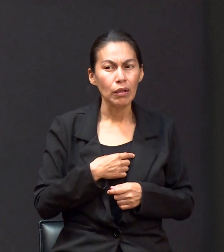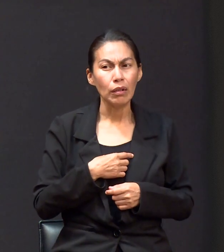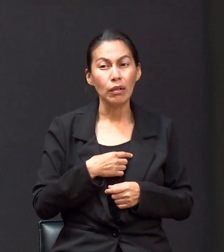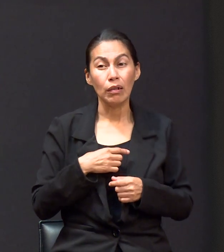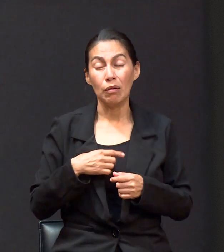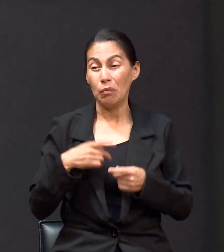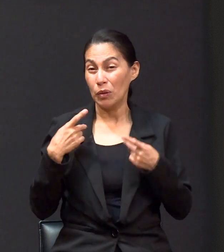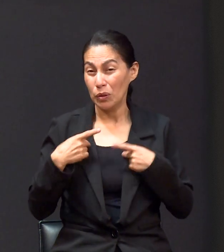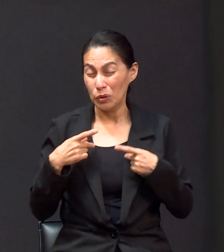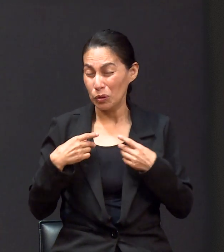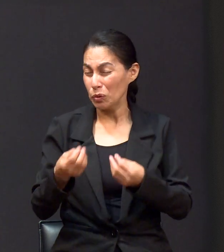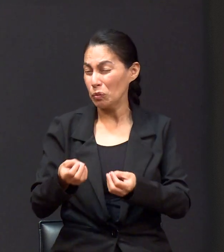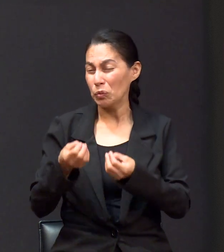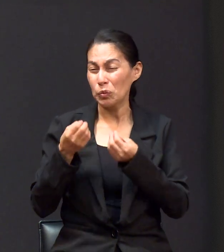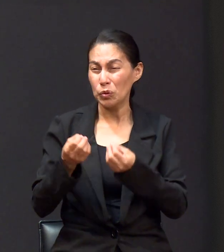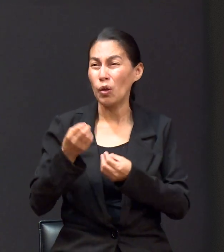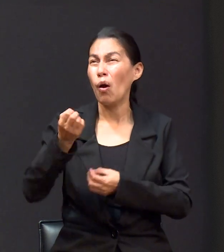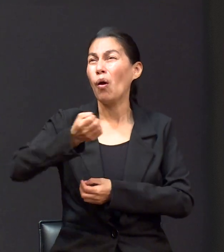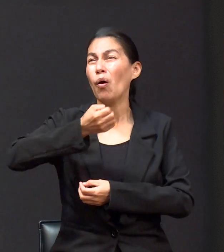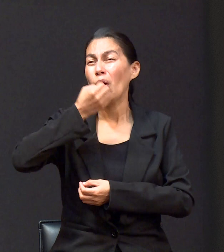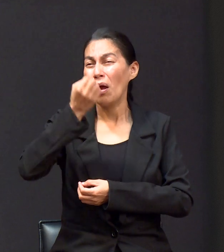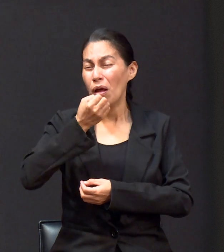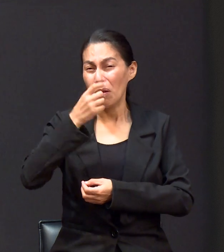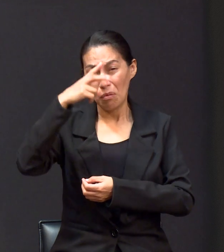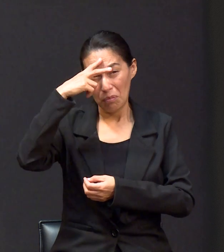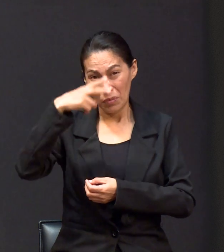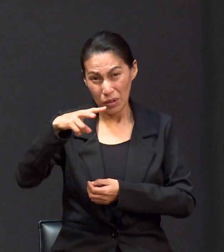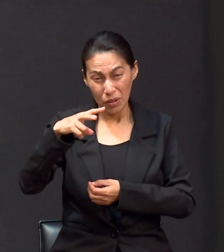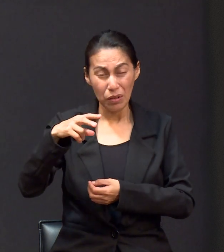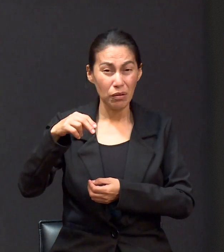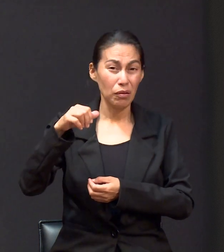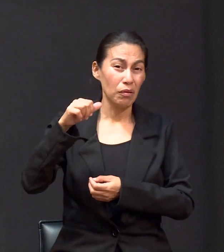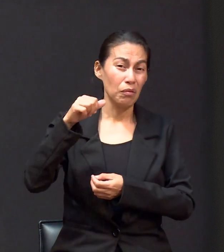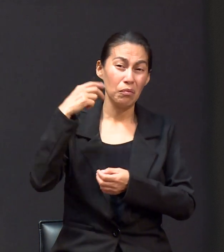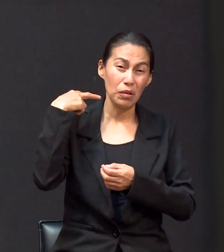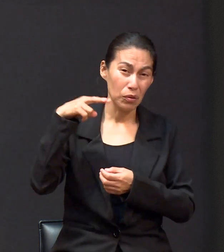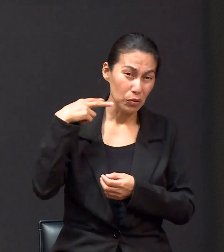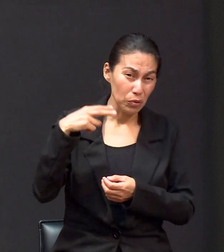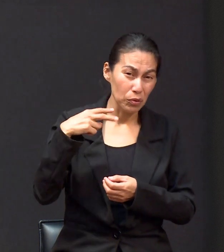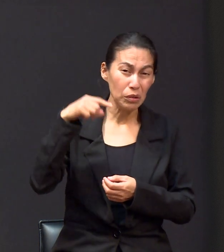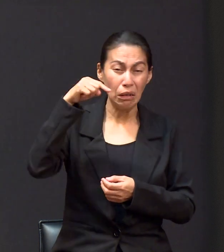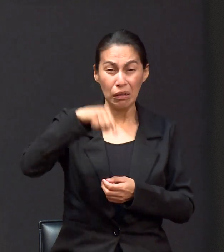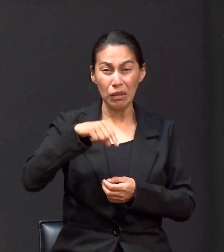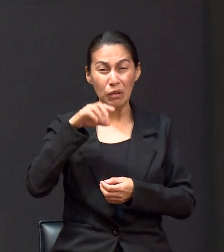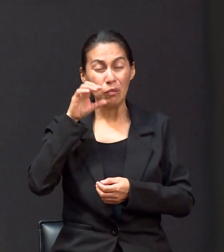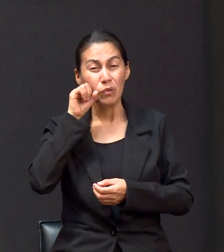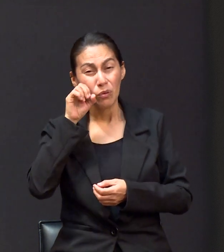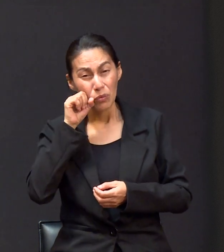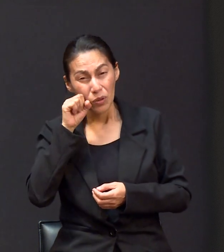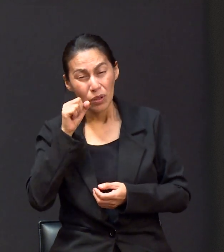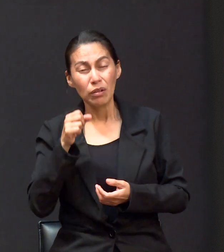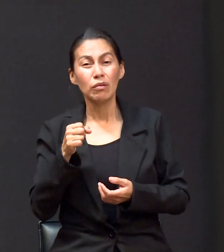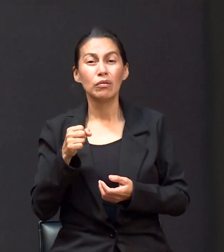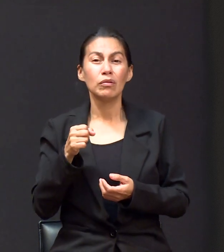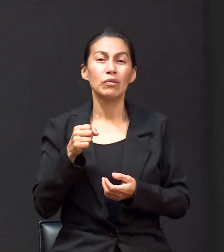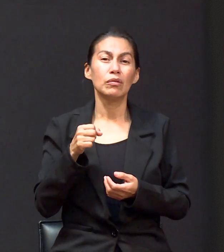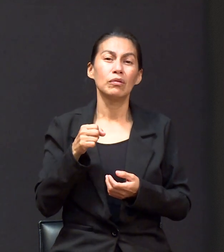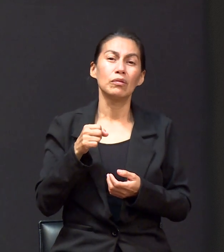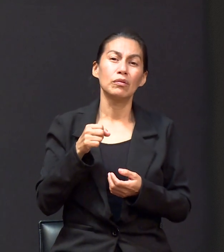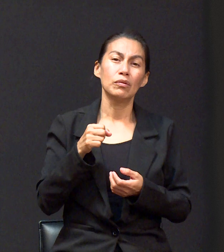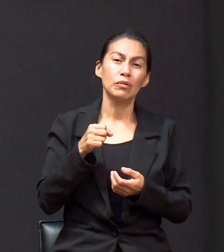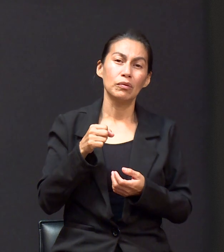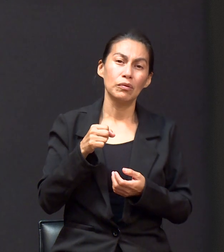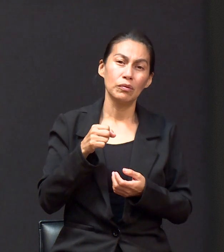cierto? Cuéntanos. ha habido muchísima gente que ha orado por mí en México, en Veracruz, aquí en